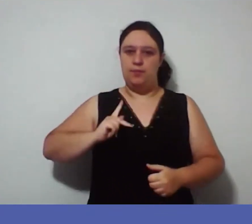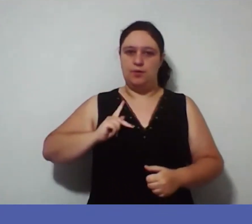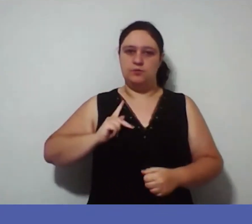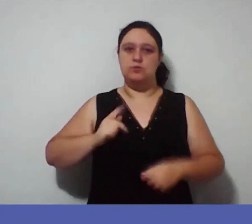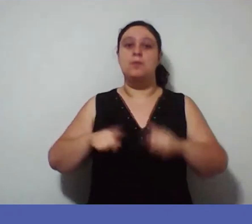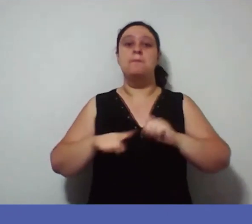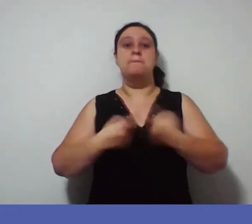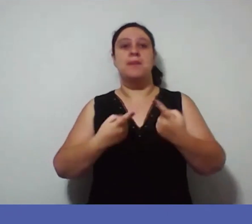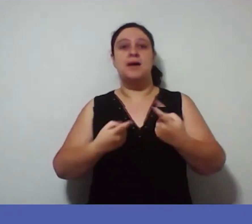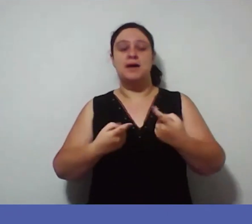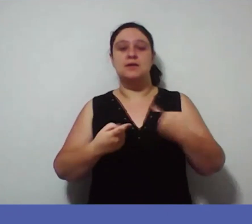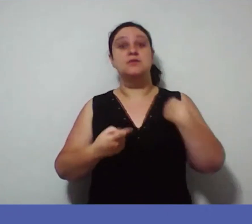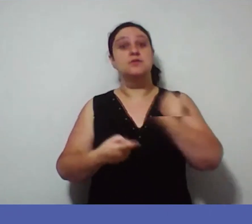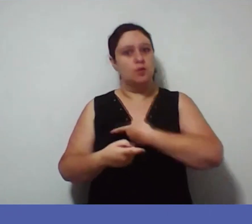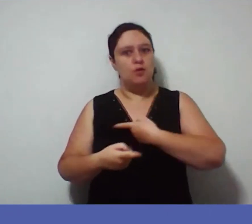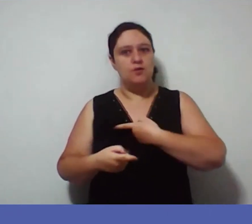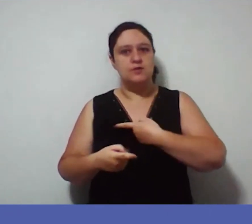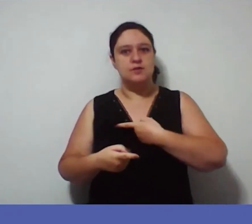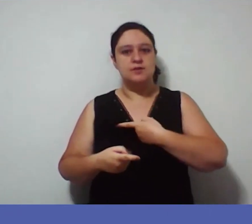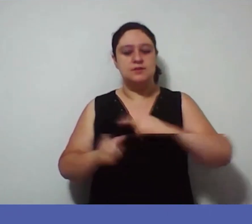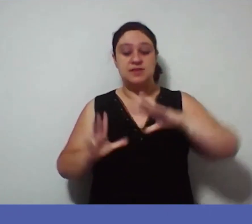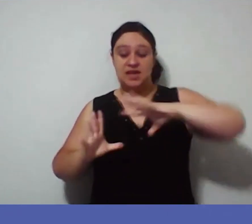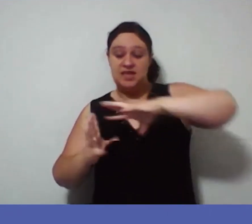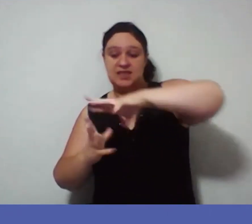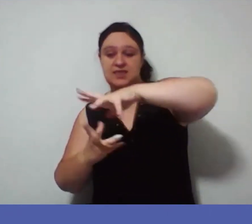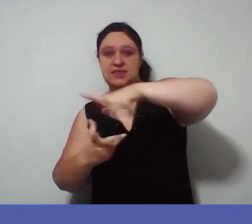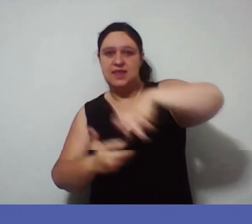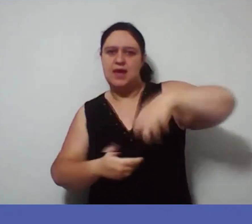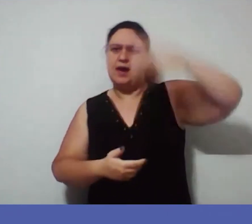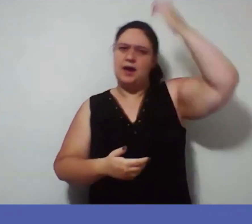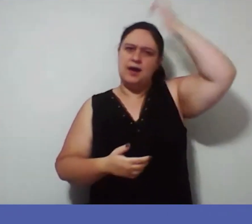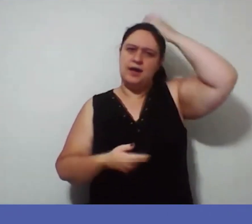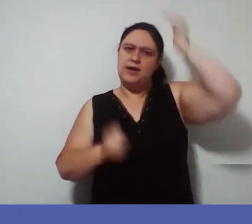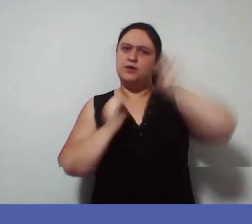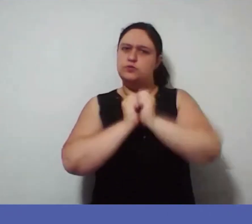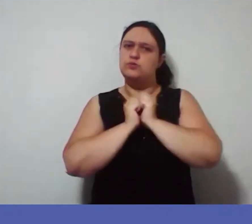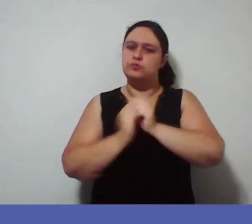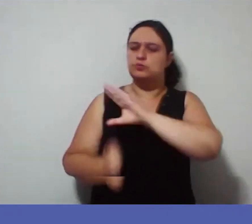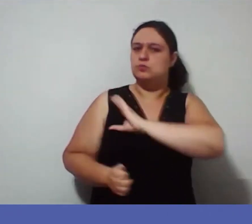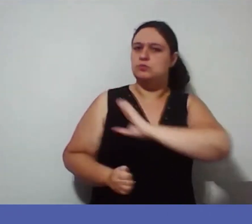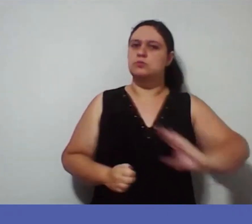terra, sentado no trono juntamente com Cristo.